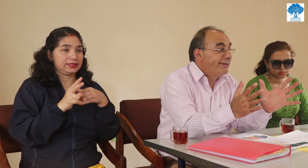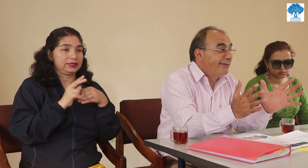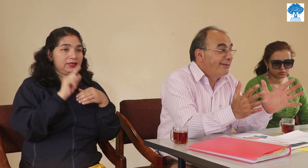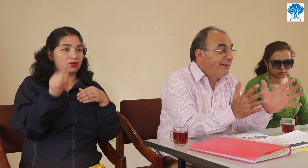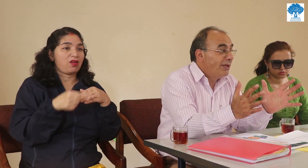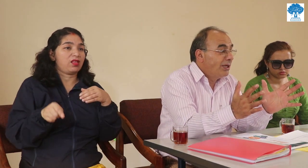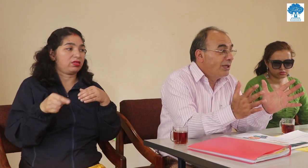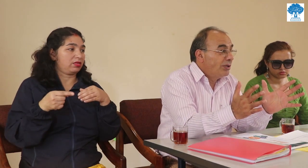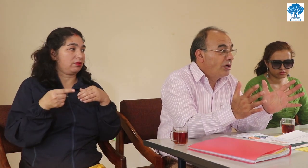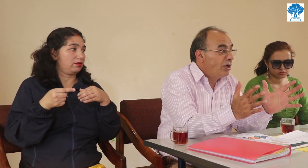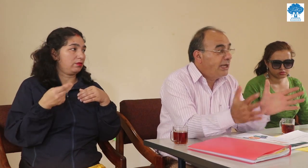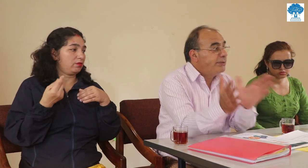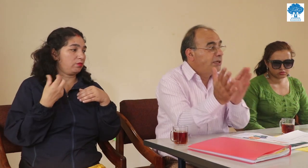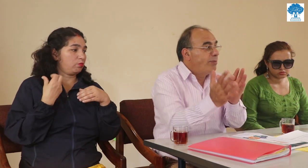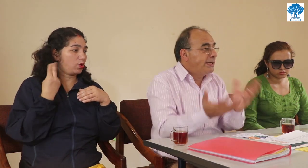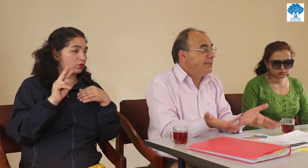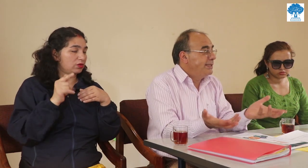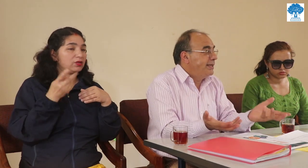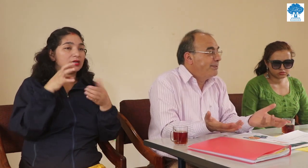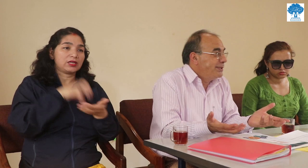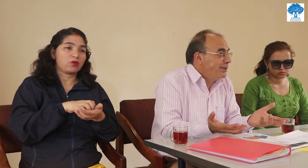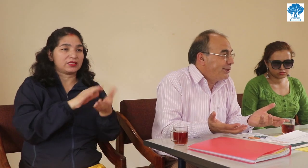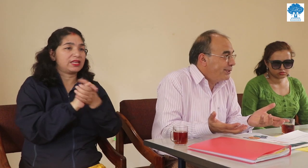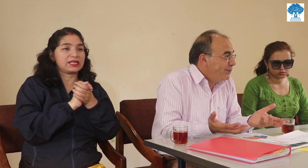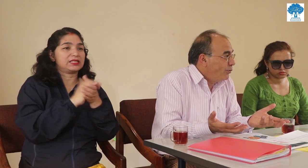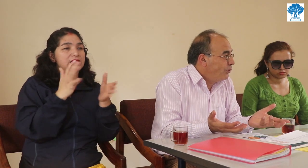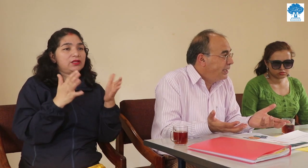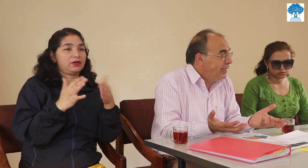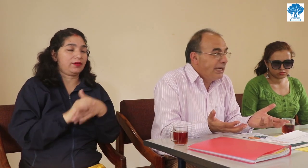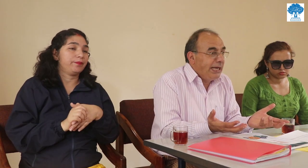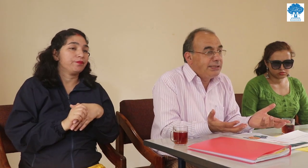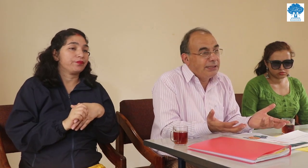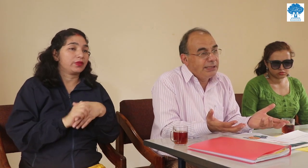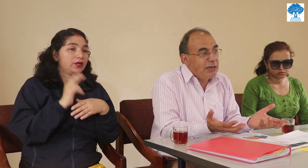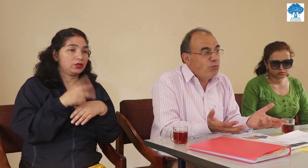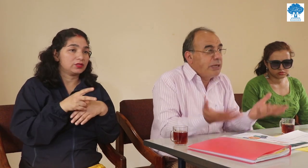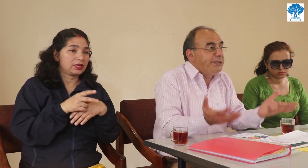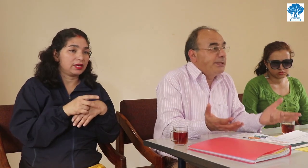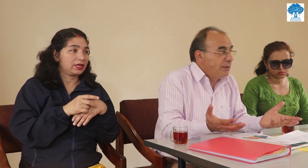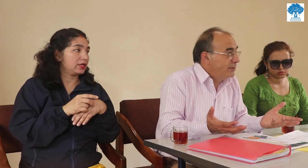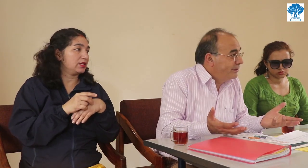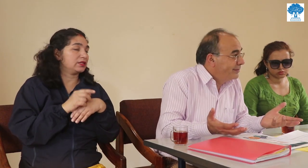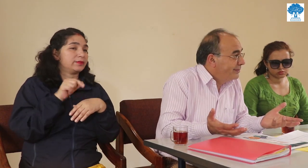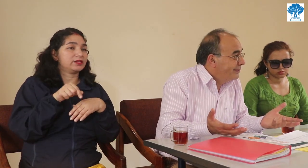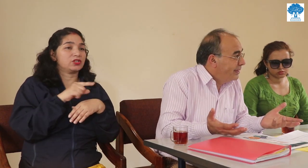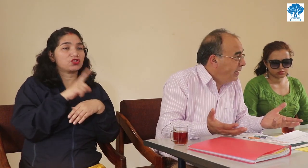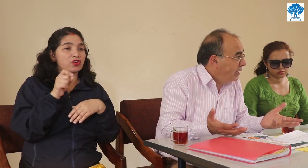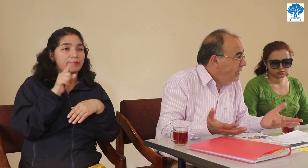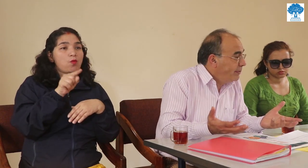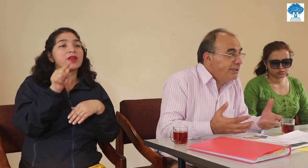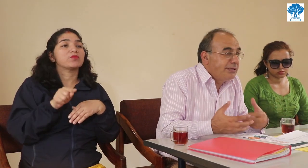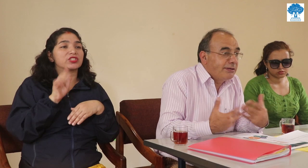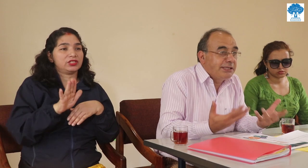छ, तर अधिकांश ठाउँमा एक्सेसै छैन इमर्जेन्सी कन्ट्रासेप्सनको. यो चाहिँ इट्स एराउन्ड 1%